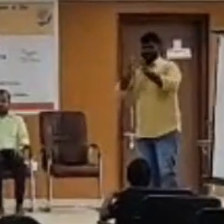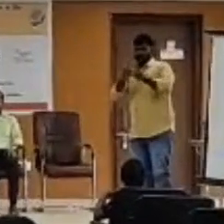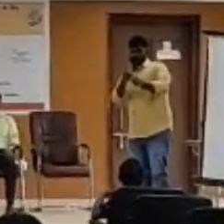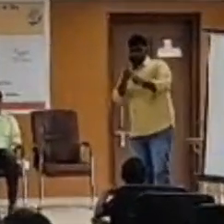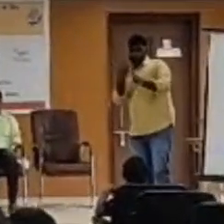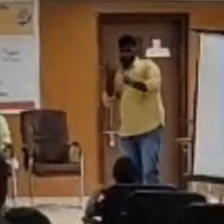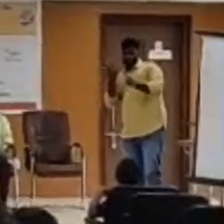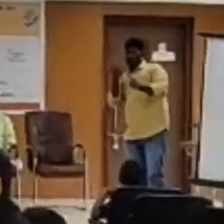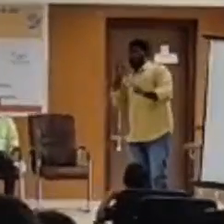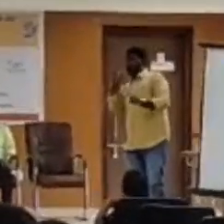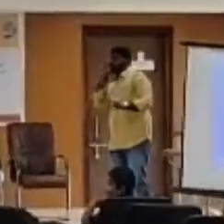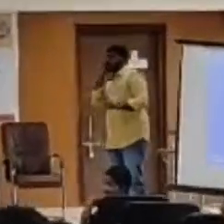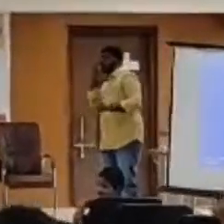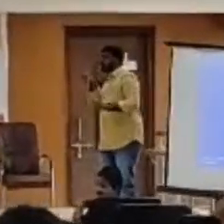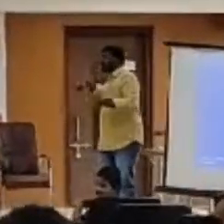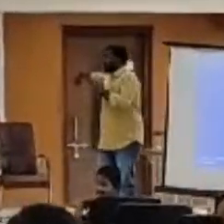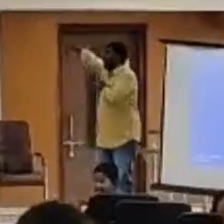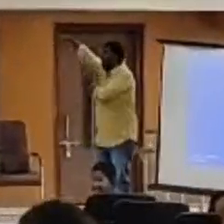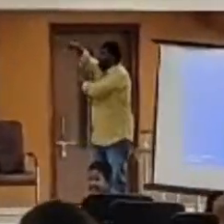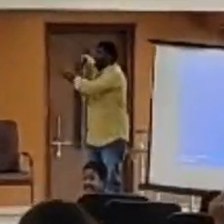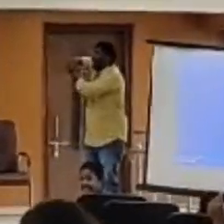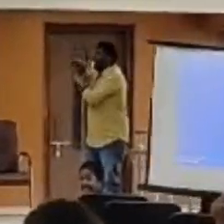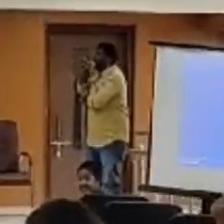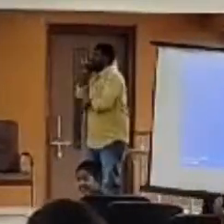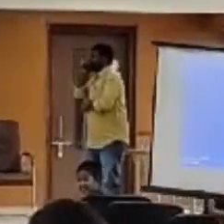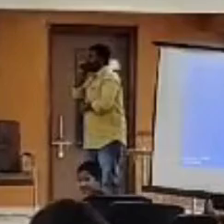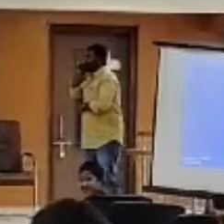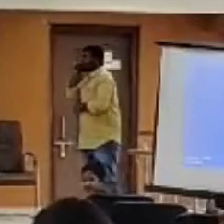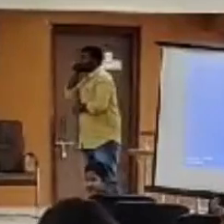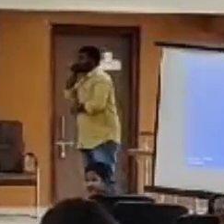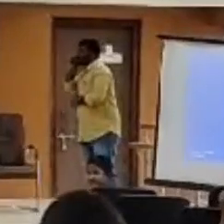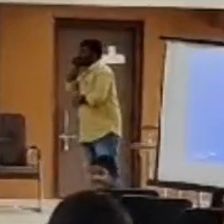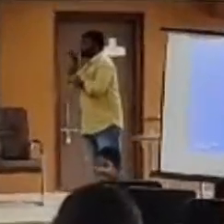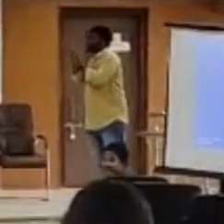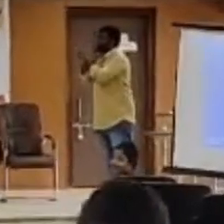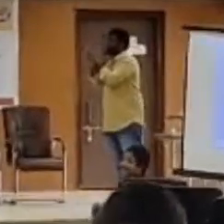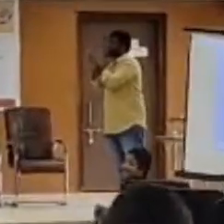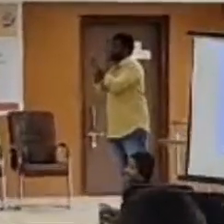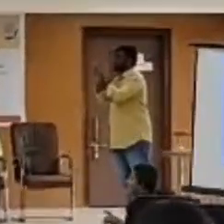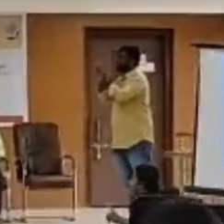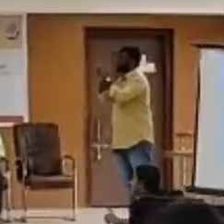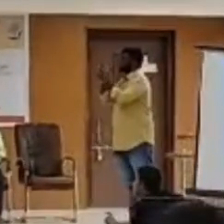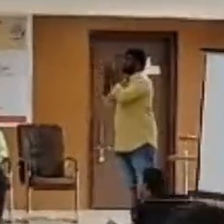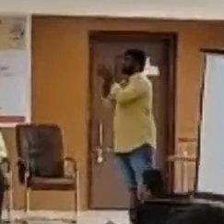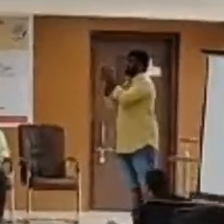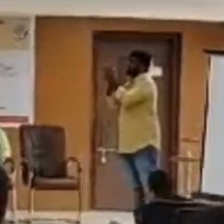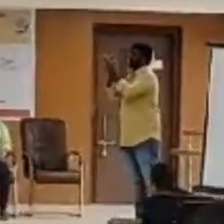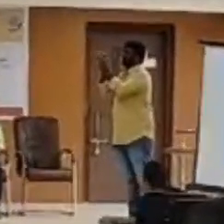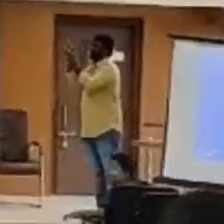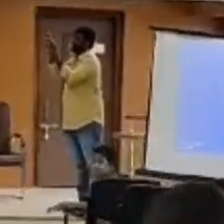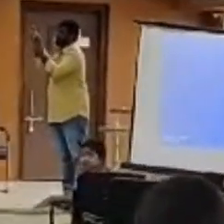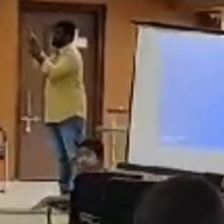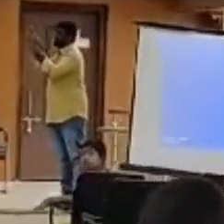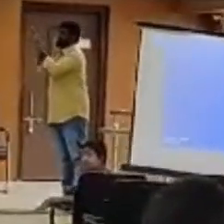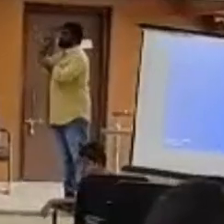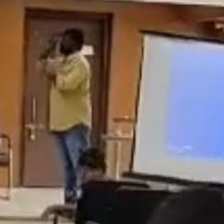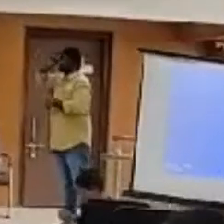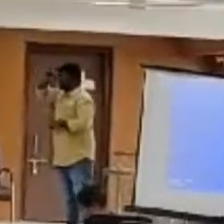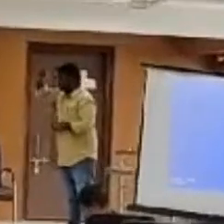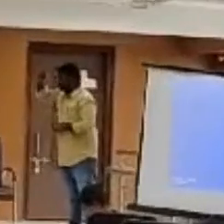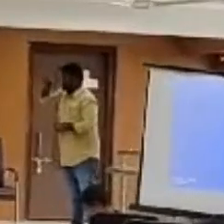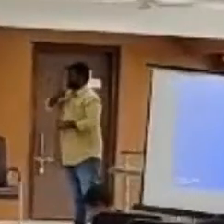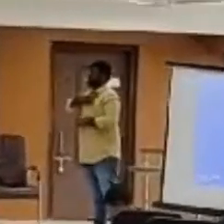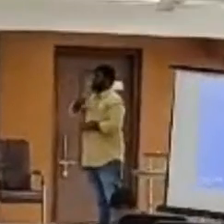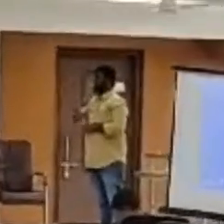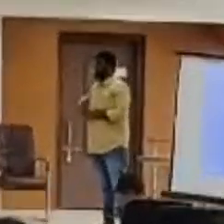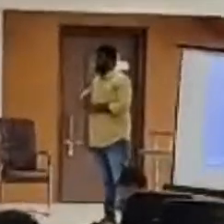ಇವತ್ತು ನೋಡಿ ಸೈನ್ ಲ್ಯಾಂಗ್ವೇಜ್ ಡೇ ಮಾಡ್ತಾ ಇದ್ದಾರೆ. ಯಾರೋ ಒಬ್ಬ ಡೆಪ್ಪು ಸೈನ್ ಲ್ಯಾಂಗ್ವೇಜ್ ಕೇಳಿಸ್ಕೊಳ್ಳೋದು, ಡೆಪ್ಪು ಮಾತಾಡ್ತಾ ಇದ್ದಾನೆ. ಸೈನ್ ಲ್ಯಾಂಗ್ವೇಜ್